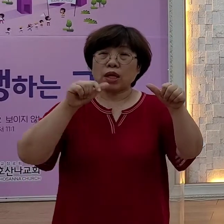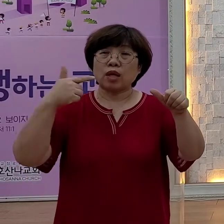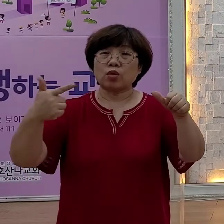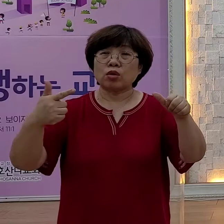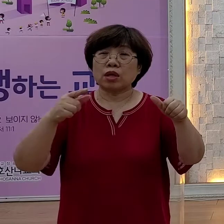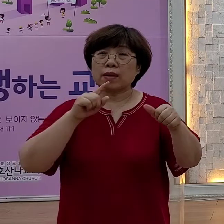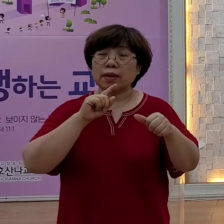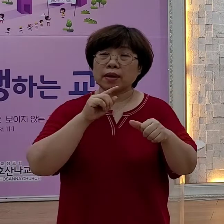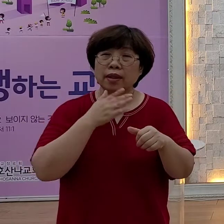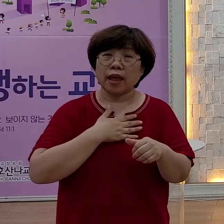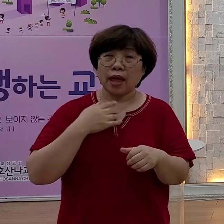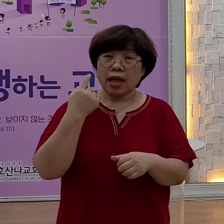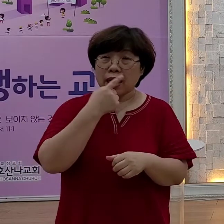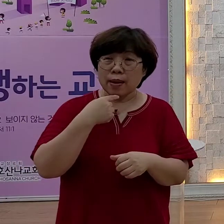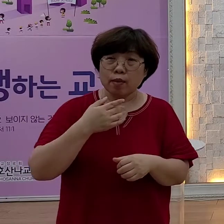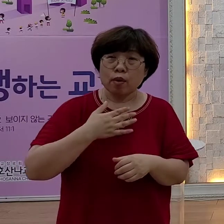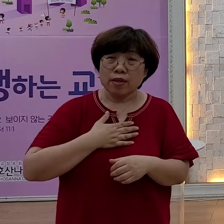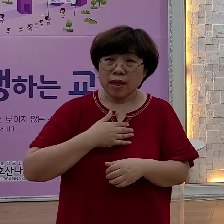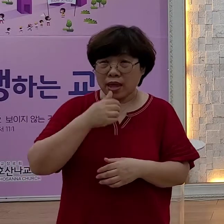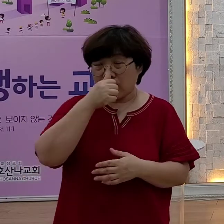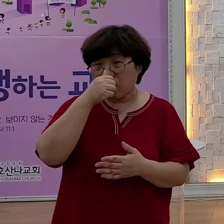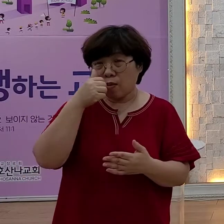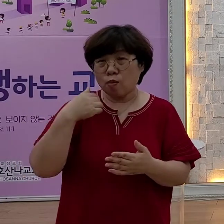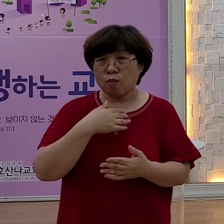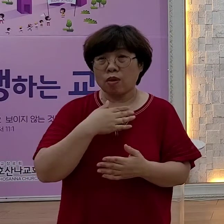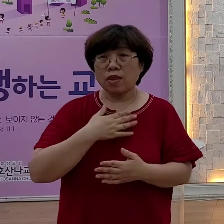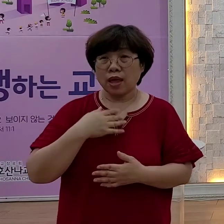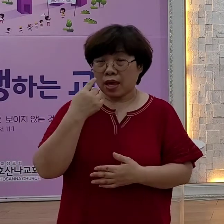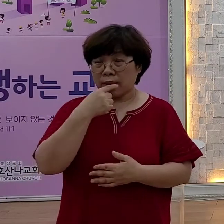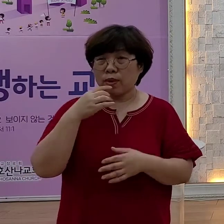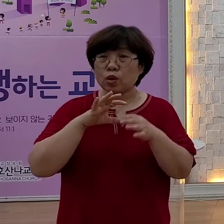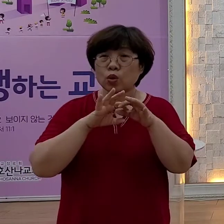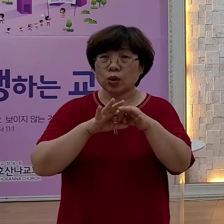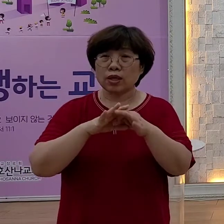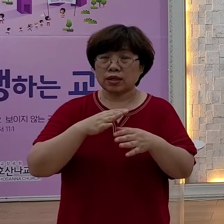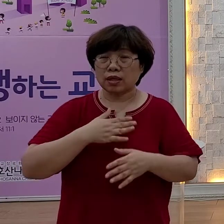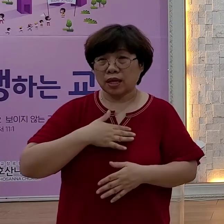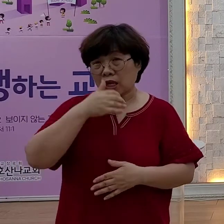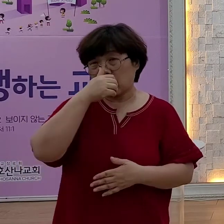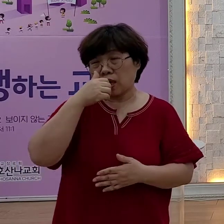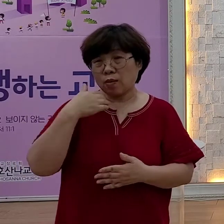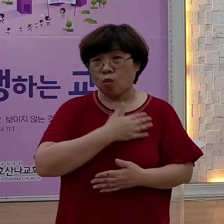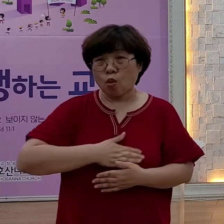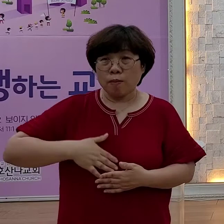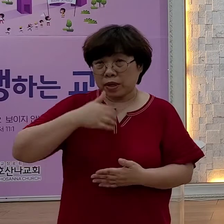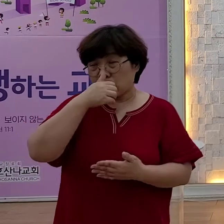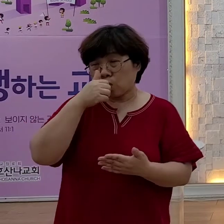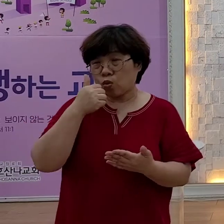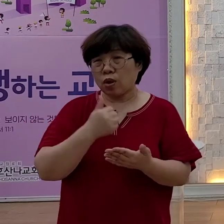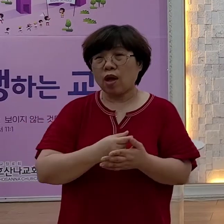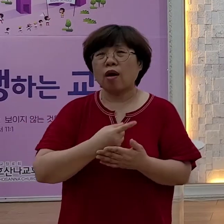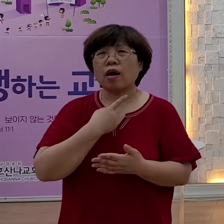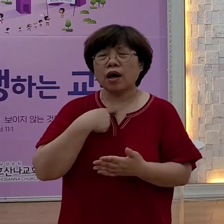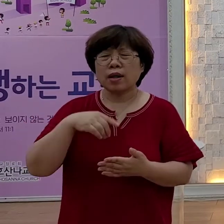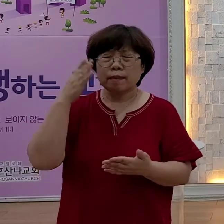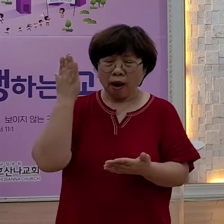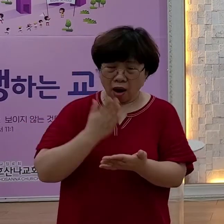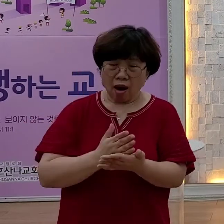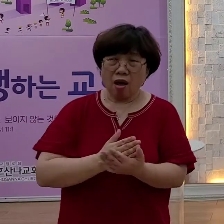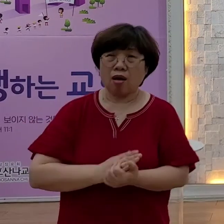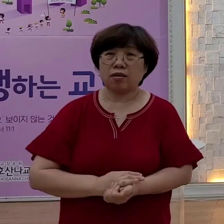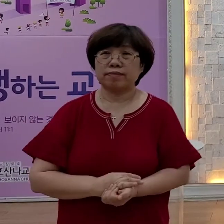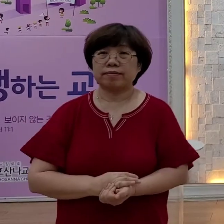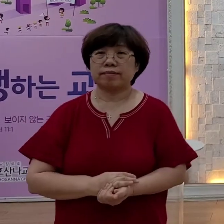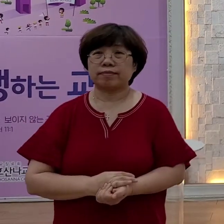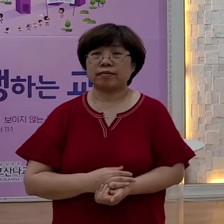입으로 내 육체가 범죄하게 하지 말라. 우리 마음이나 입술로 결단을 우리가 말을